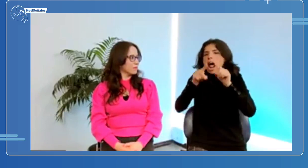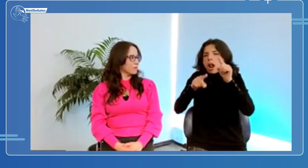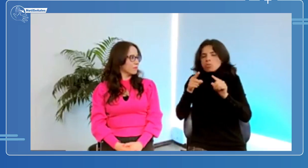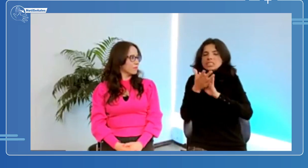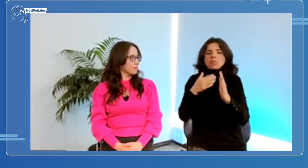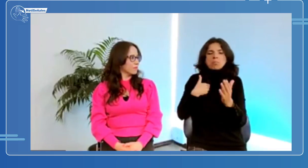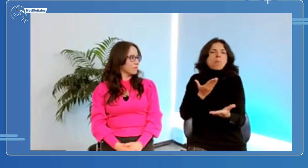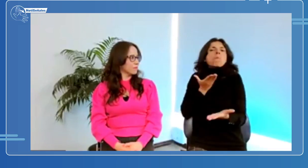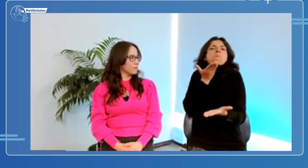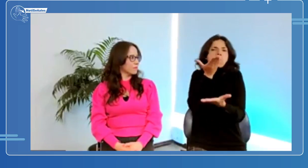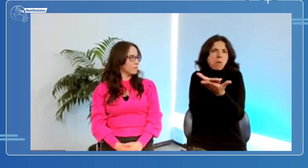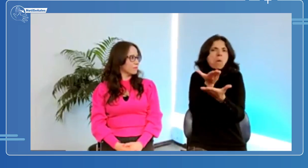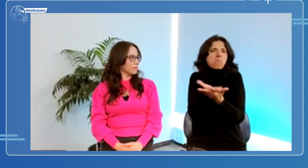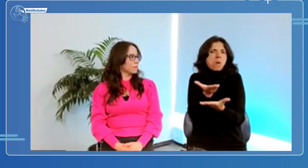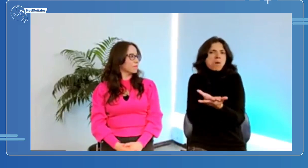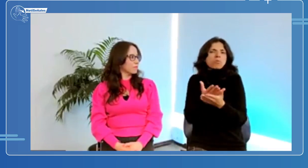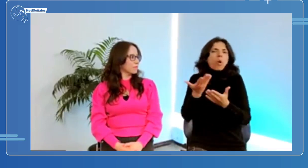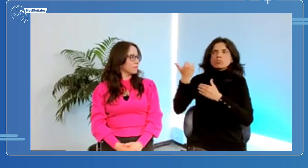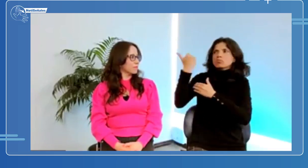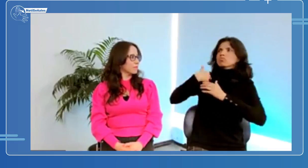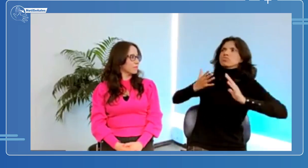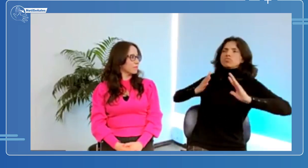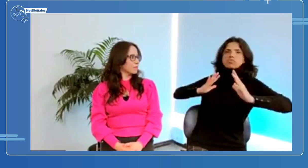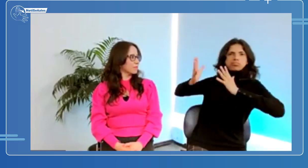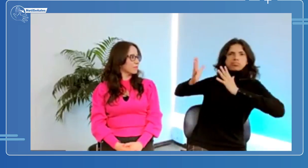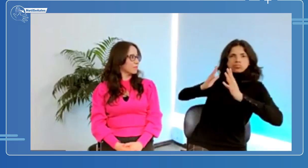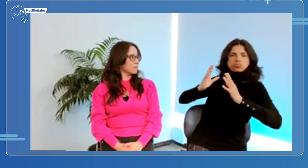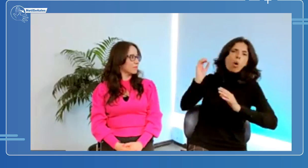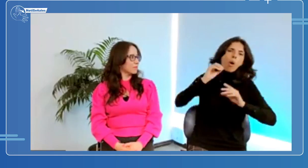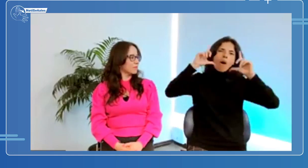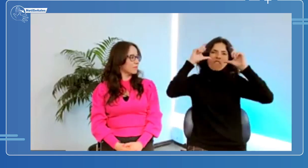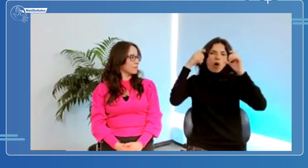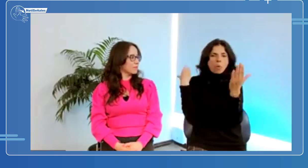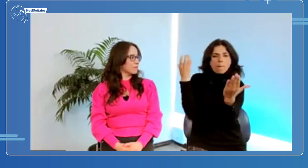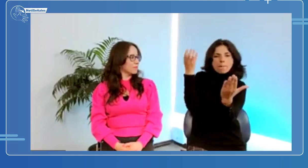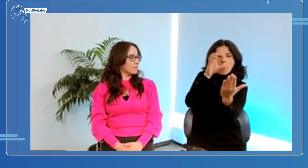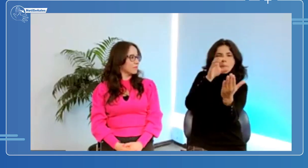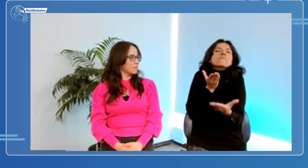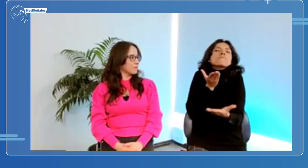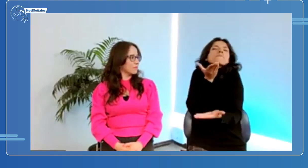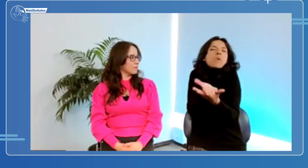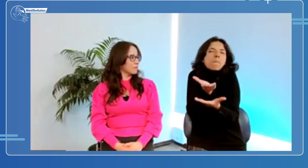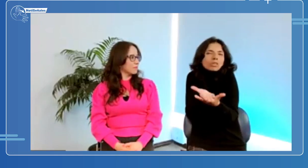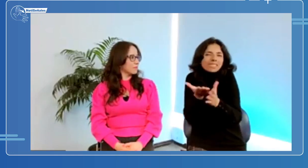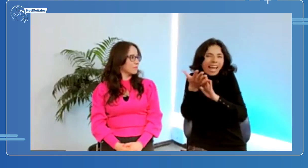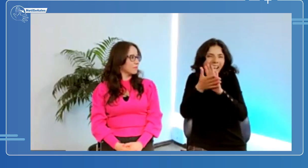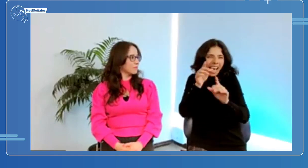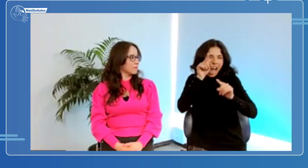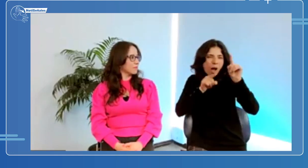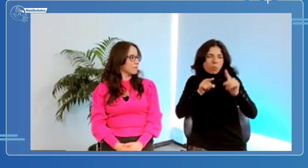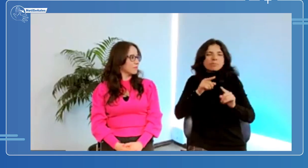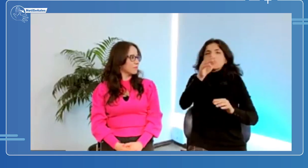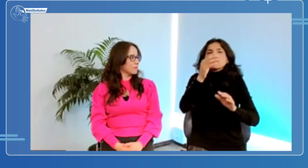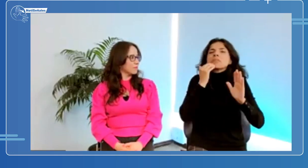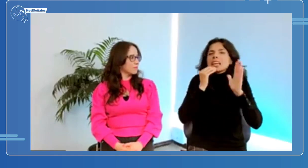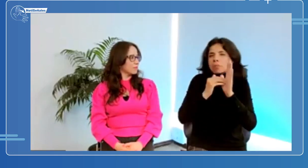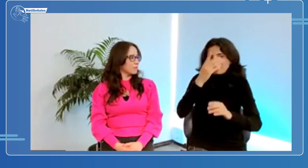este trabajo, pues en las algunas hasta hicimos una propuesta, nos grabamos o a través de fotos, pero solo como propuesta de